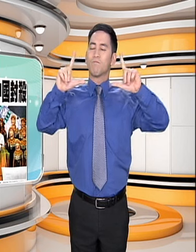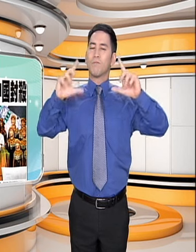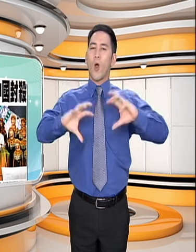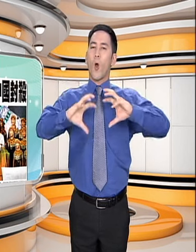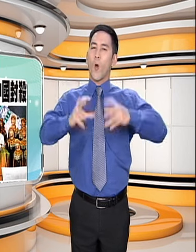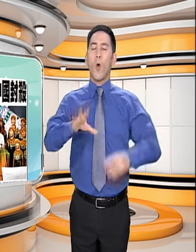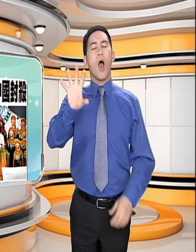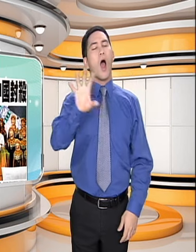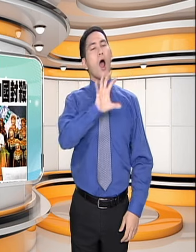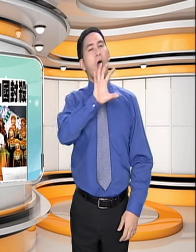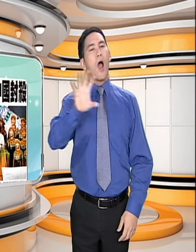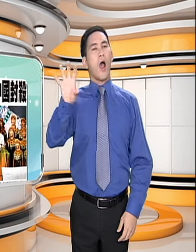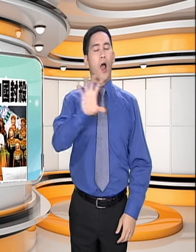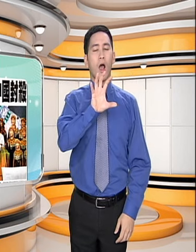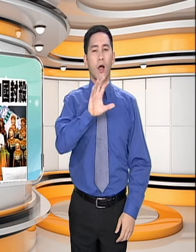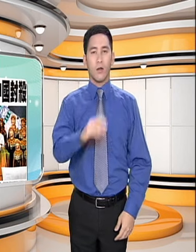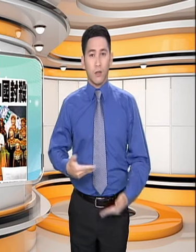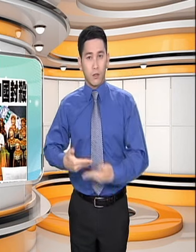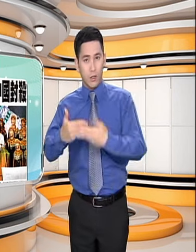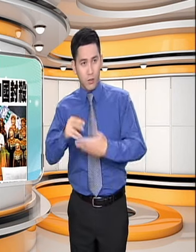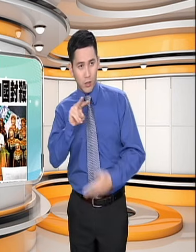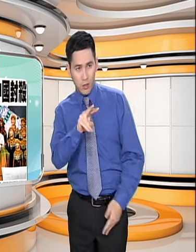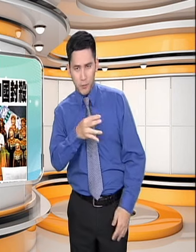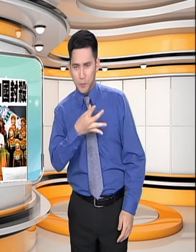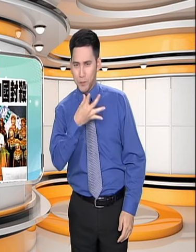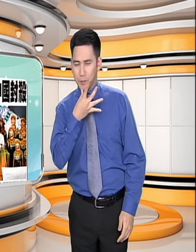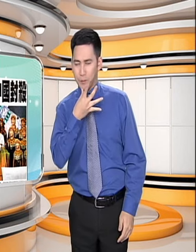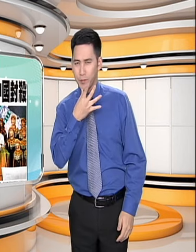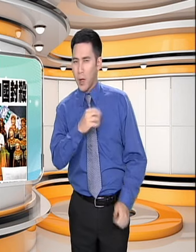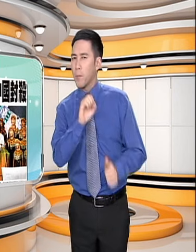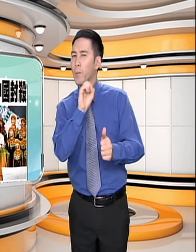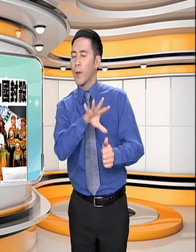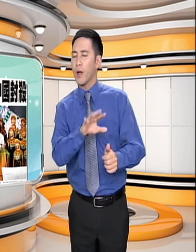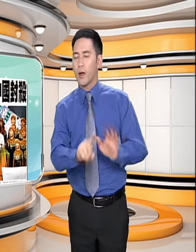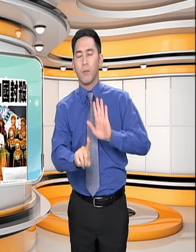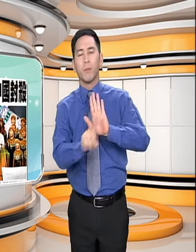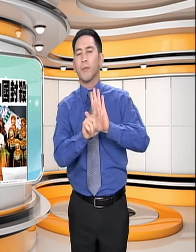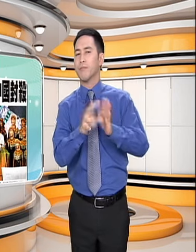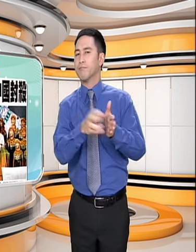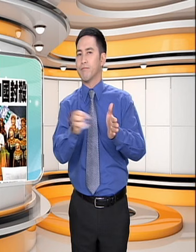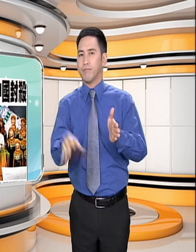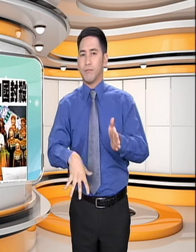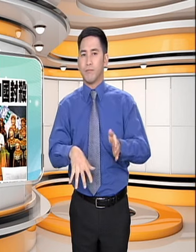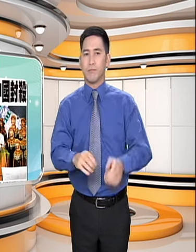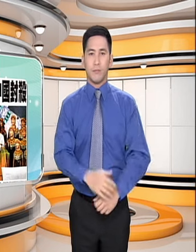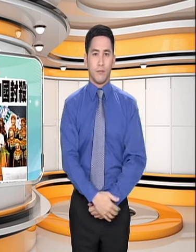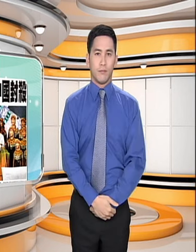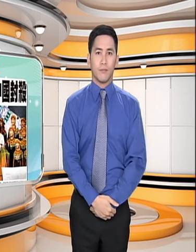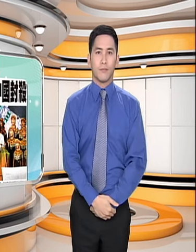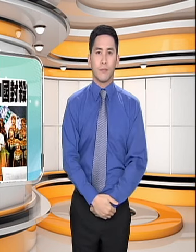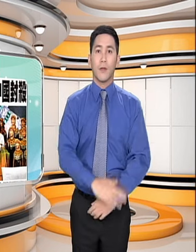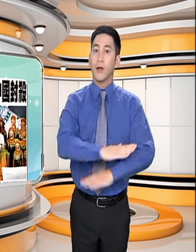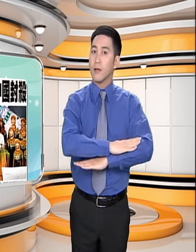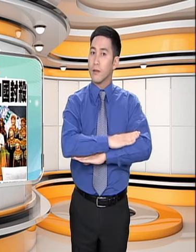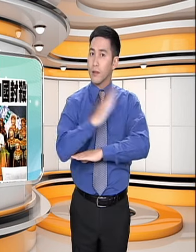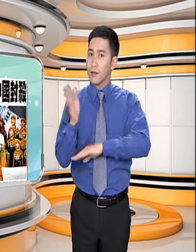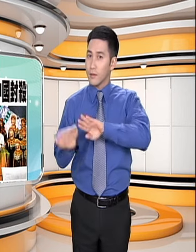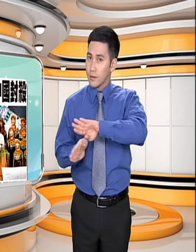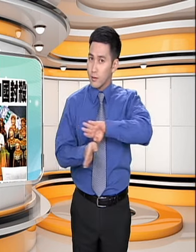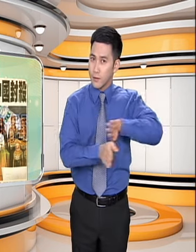唱国歌之后，被中国以身份太敏感为理由去通知取消表演。而